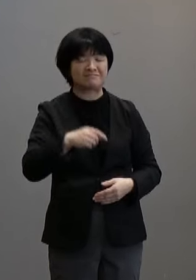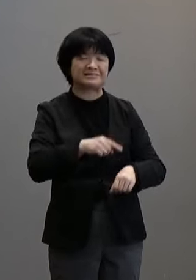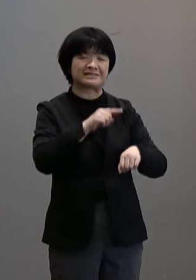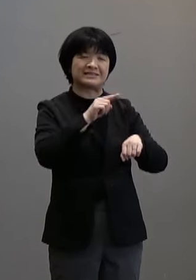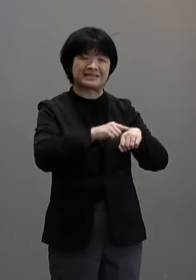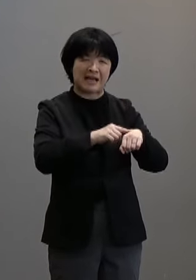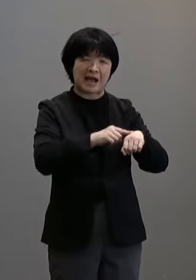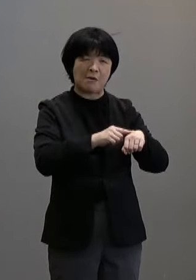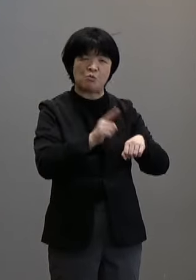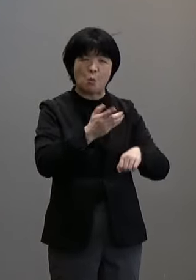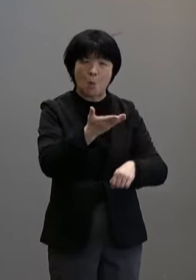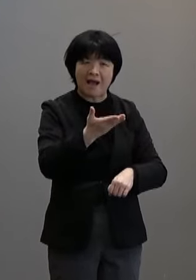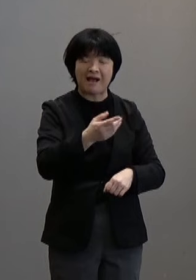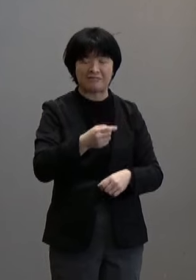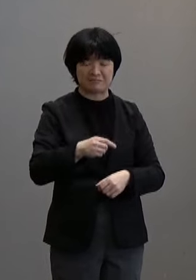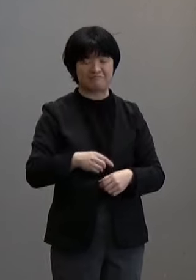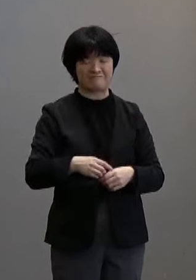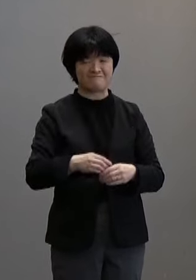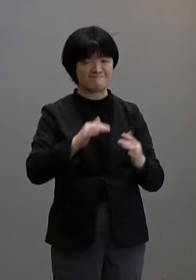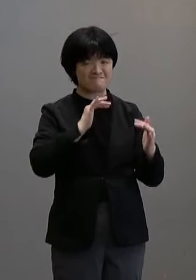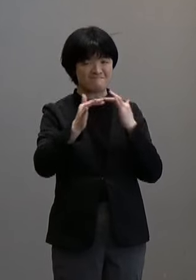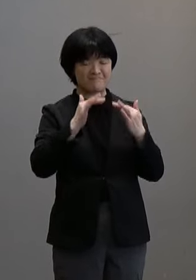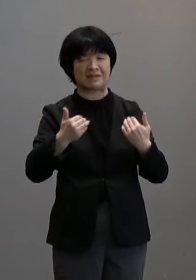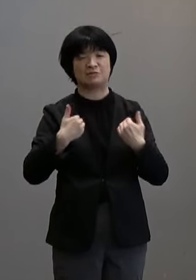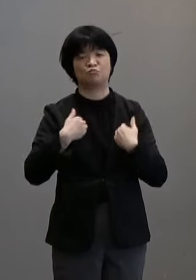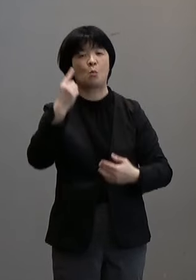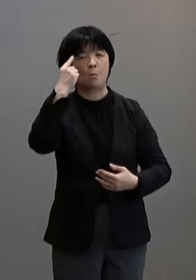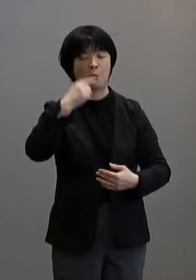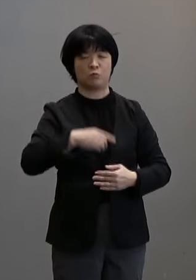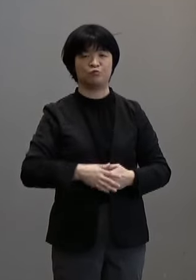ところを引き続き検証していく必要があるかなというふうに考えています。